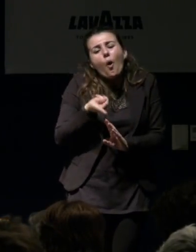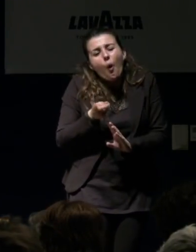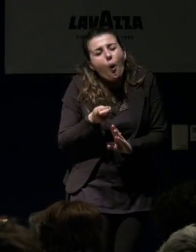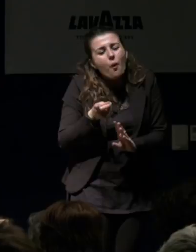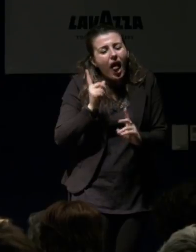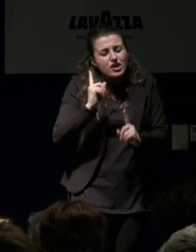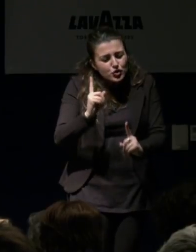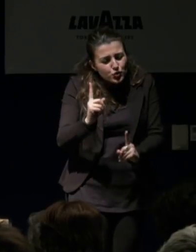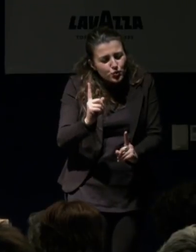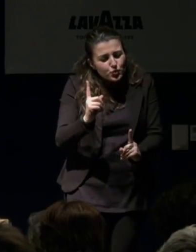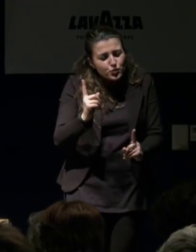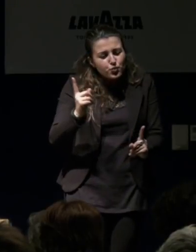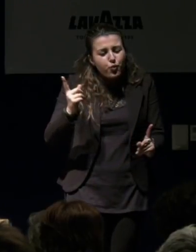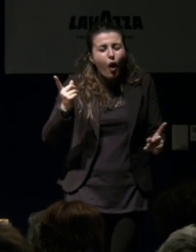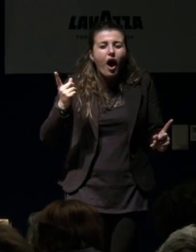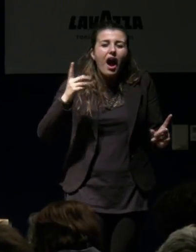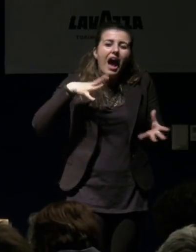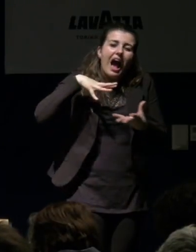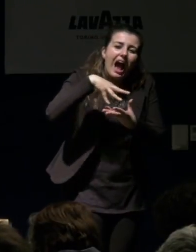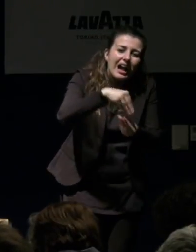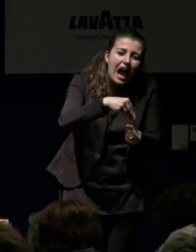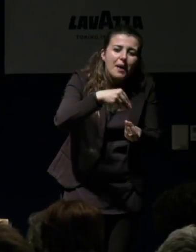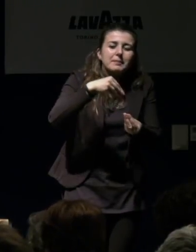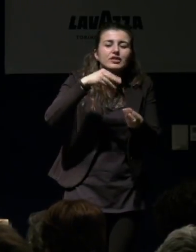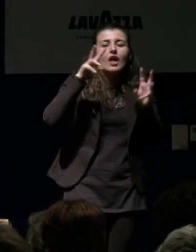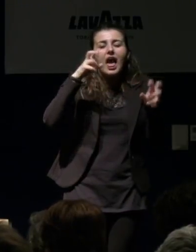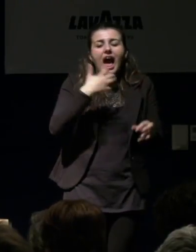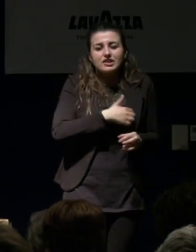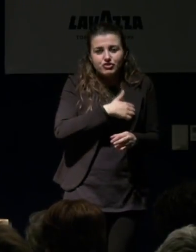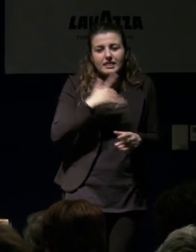diceva il suo uno dei capitoli del libro sull'argentina